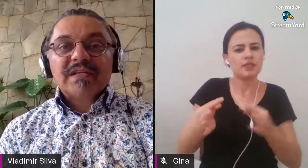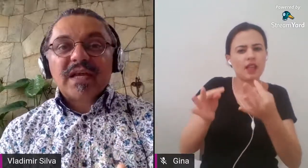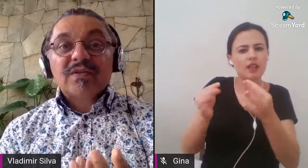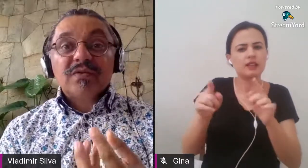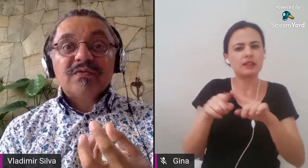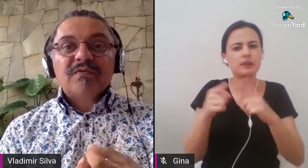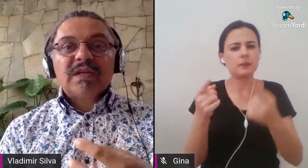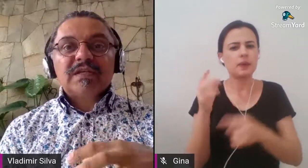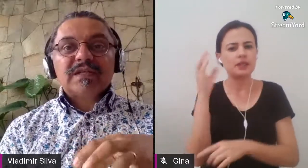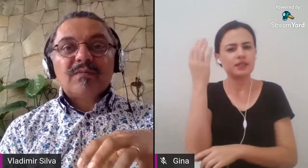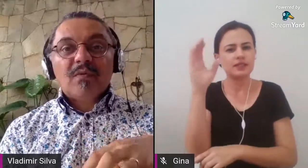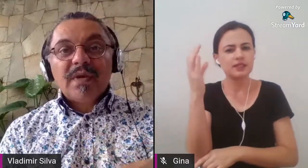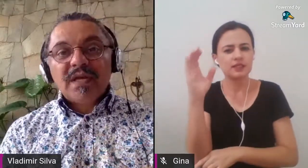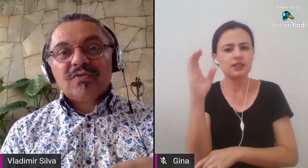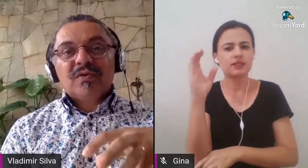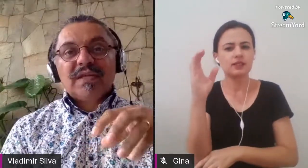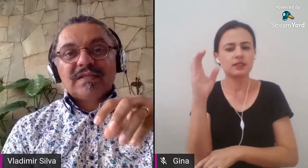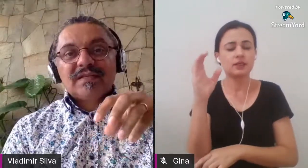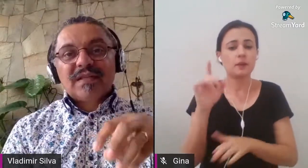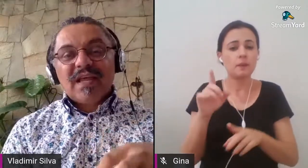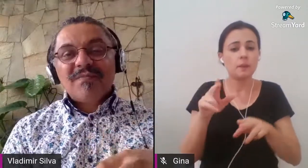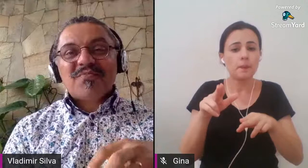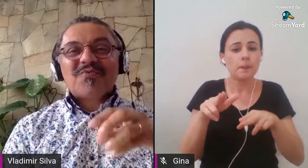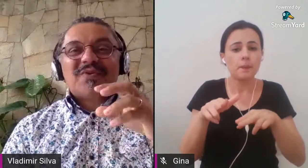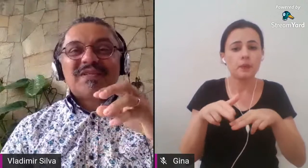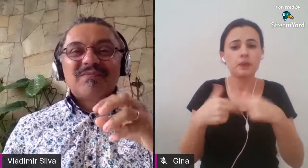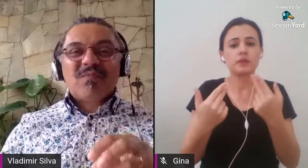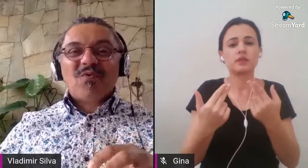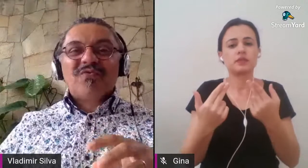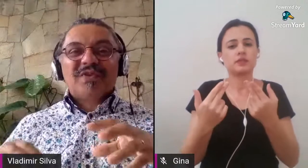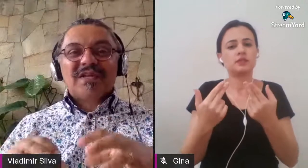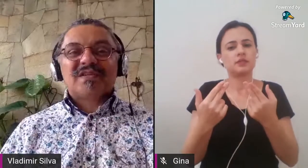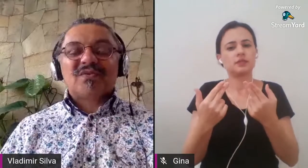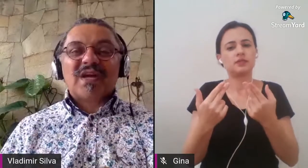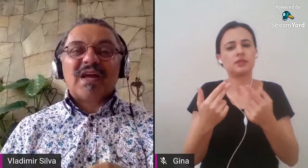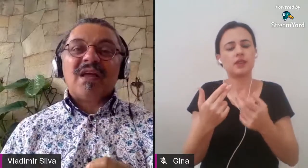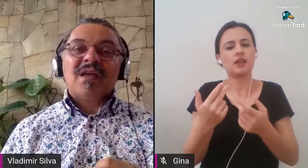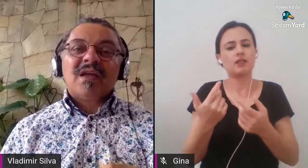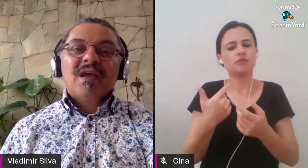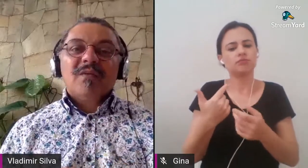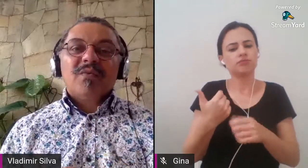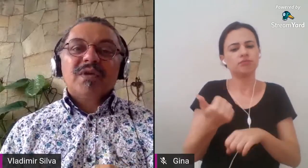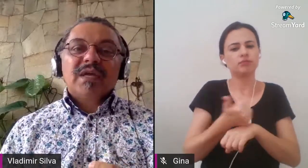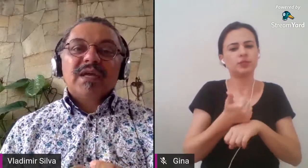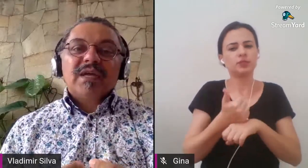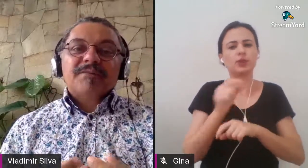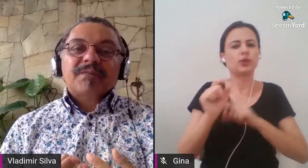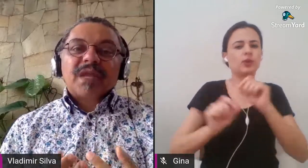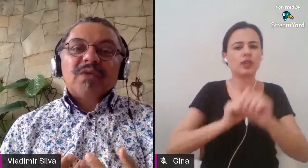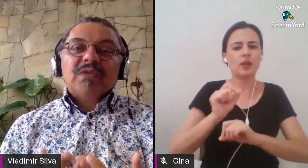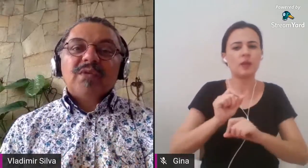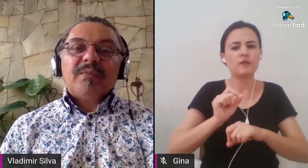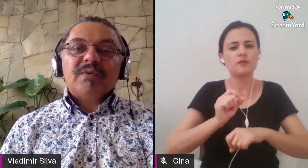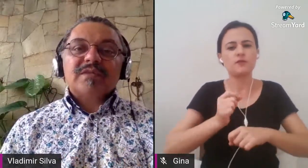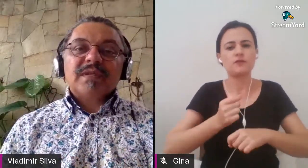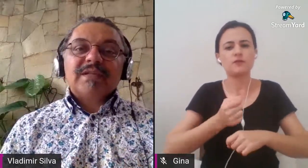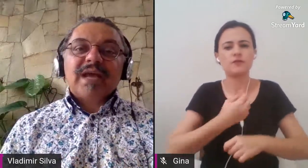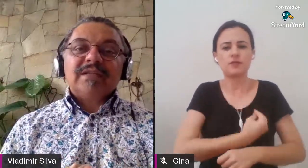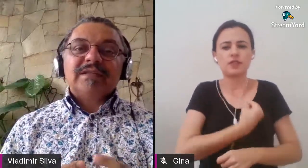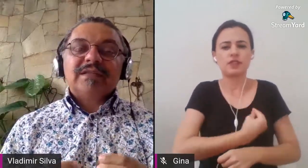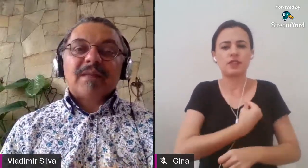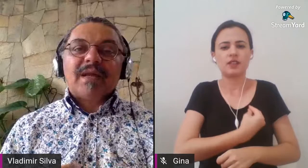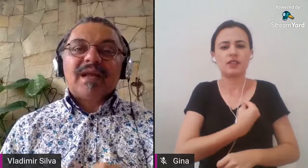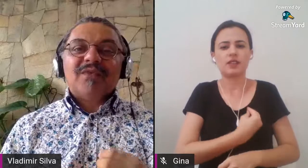sinto privilegiado de viver esse momento, nesse tempo, com esse povo e nesse lugar, porque eu tenho